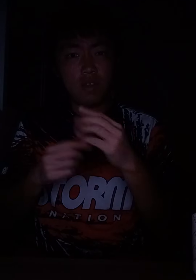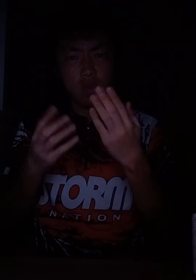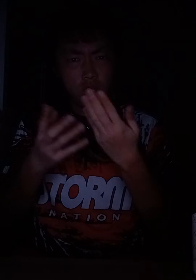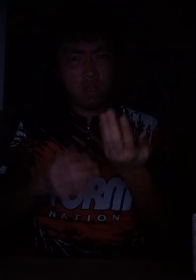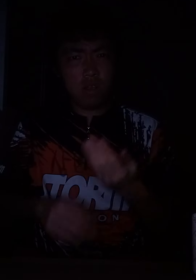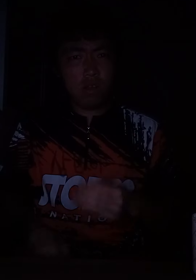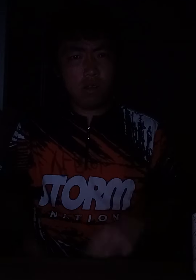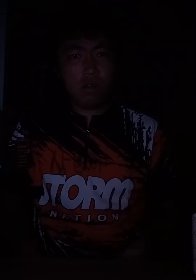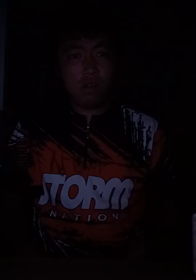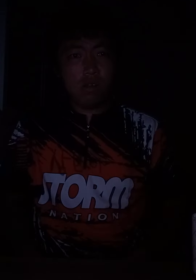쏟아냅니다.